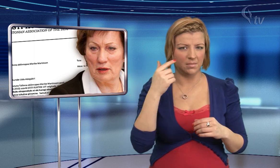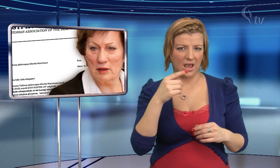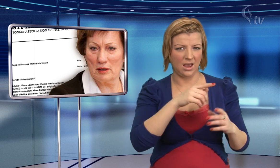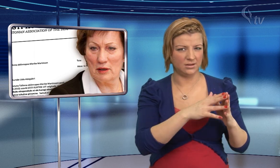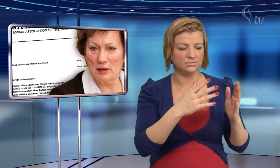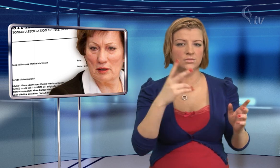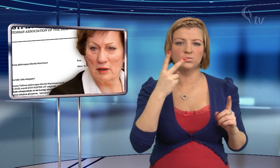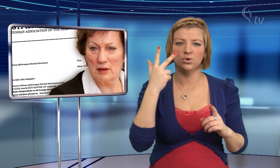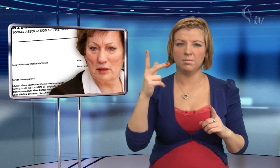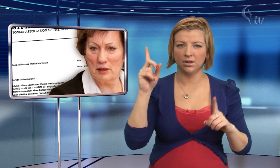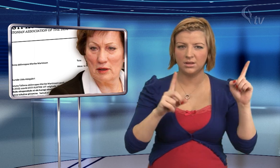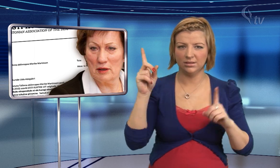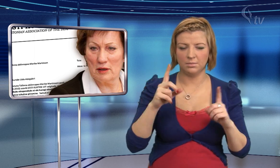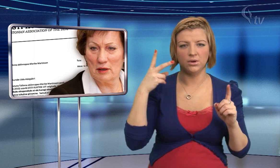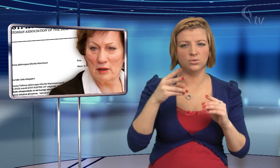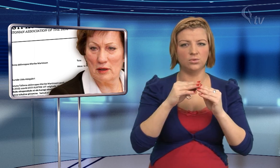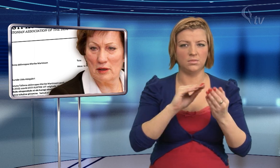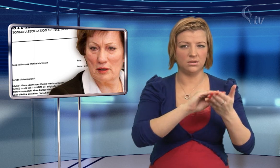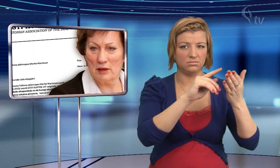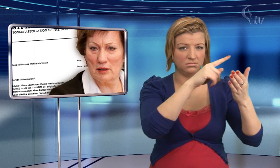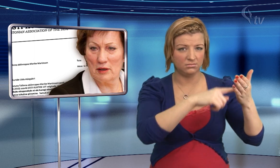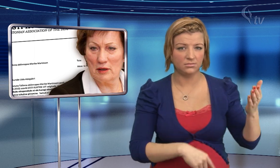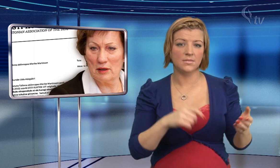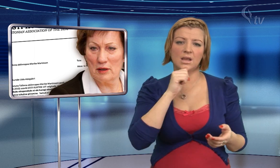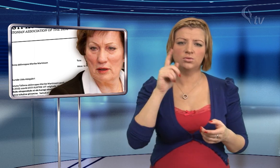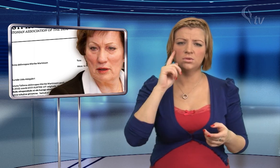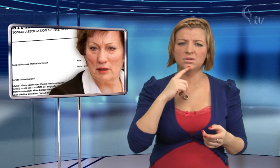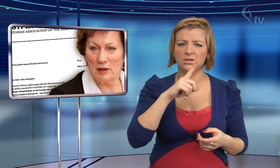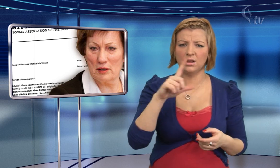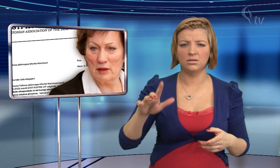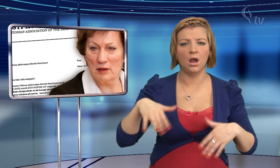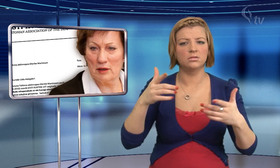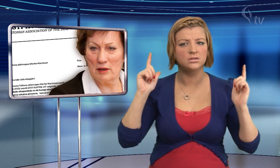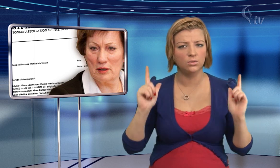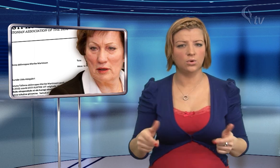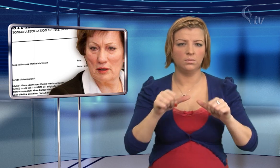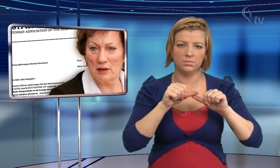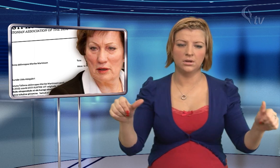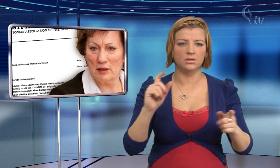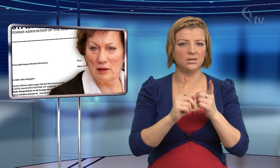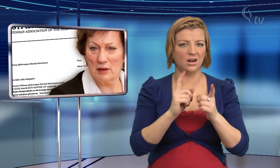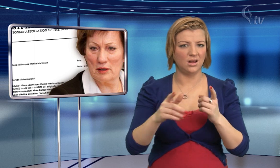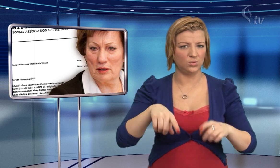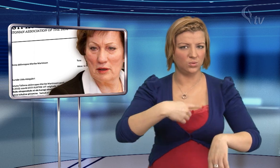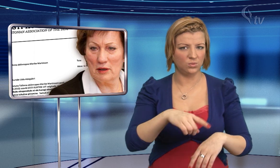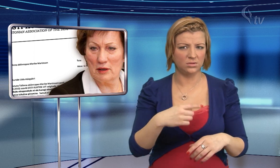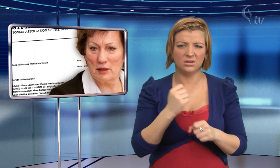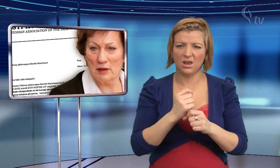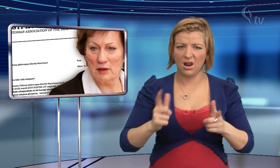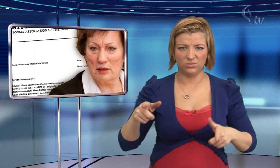detsembril 2010 selle kohta, nagu oleks Eesti Kurtide Liit andnud nõusoleku piirata tõlke tunde. Tegelikkuses see